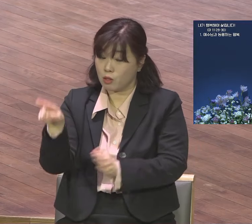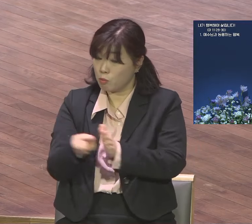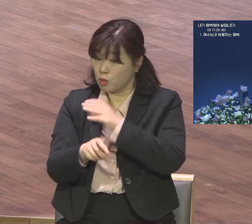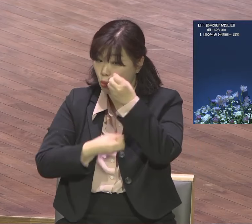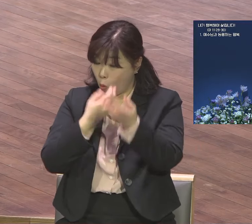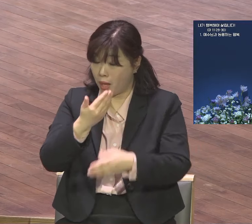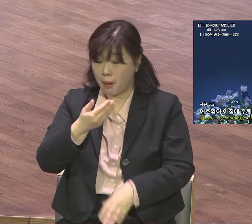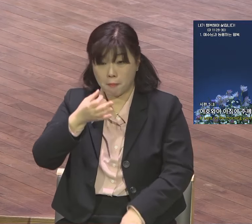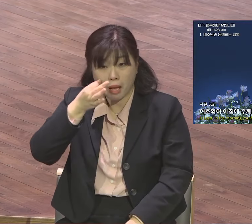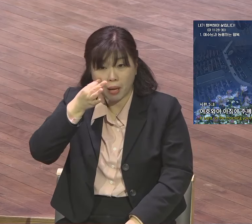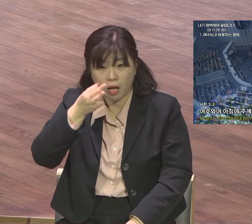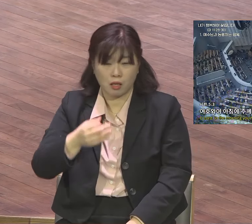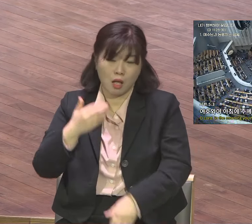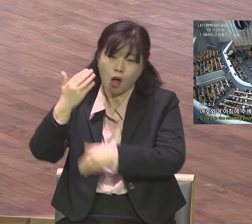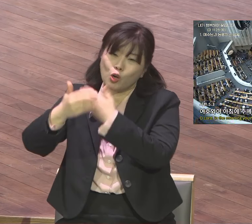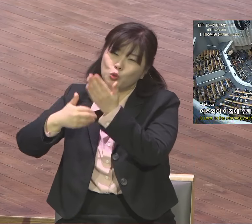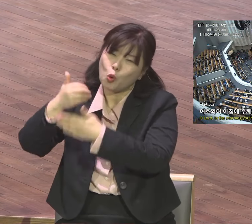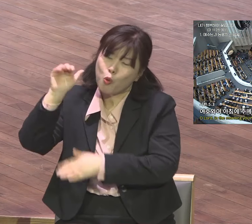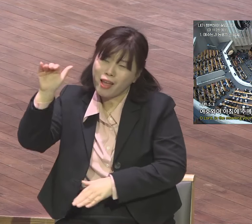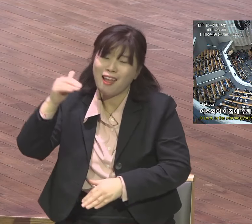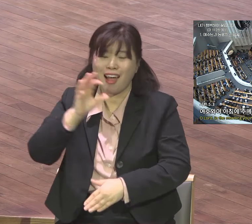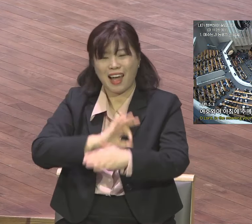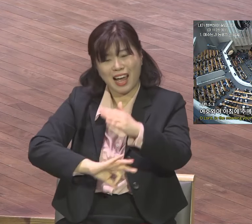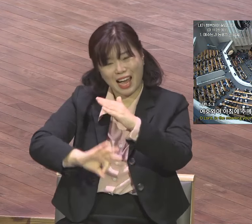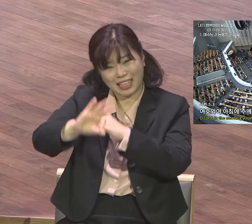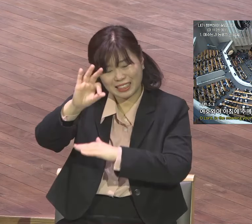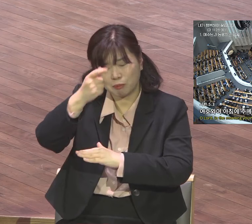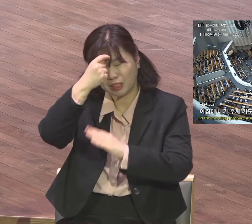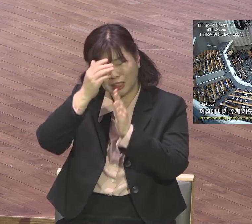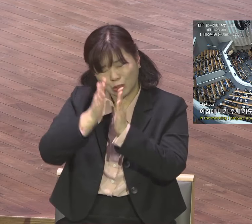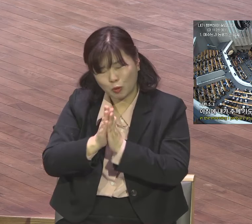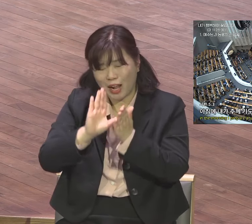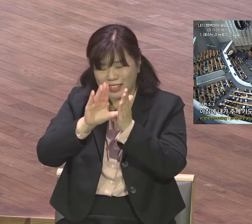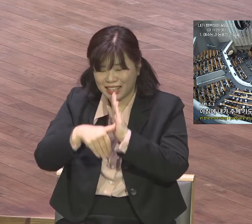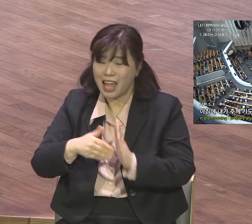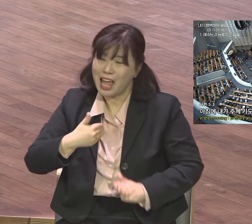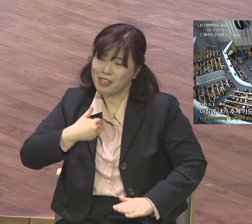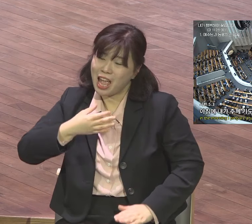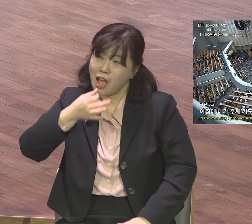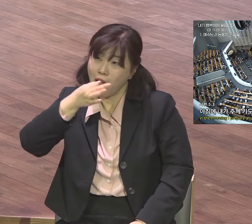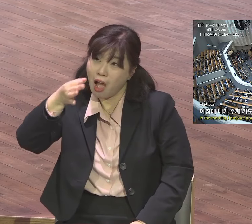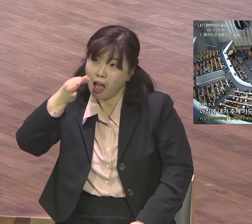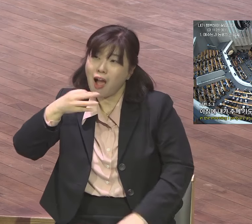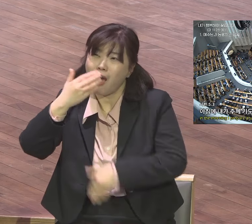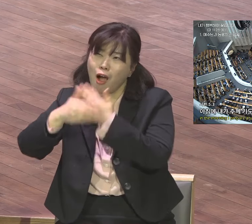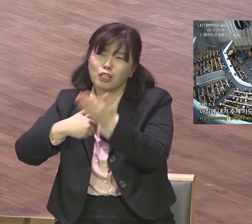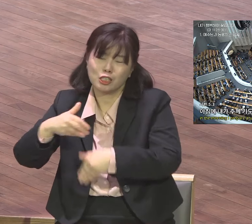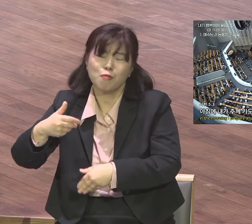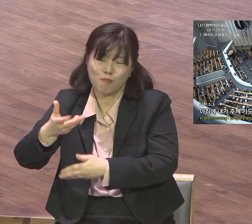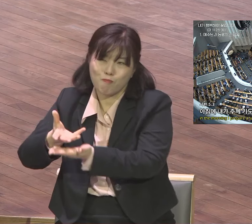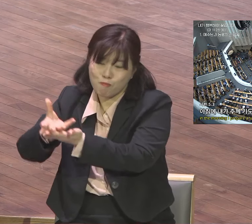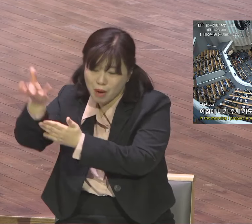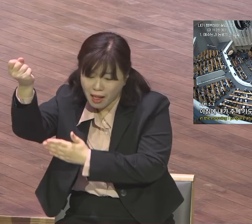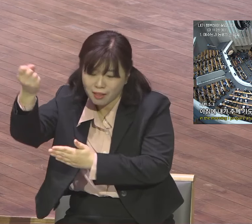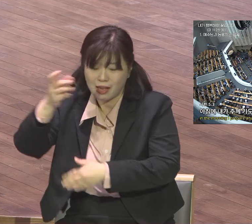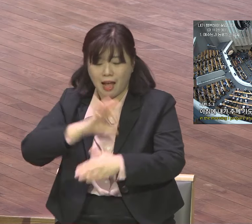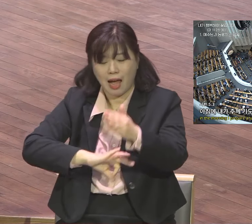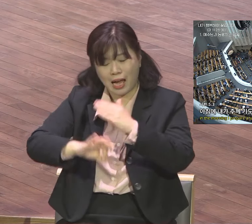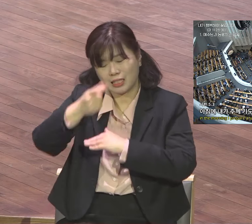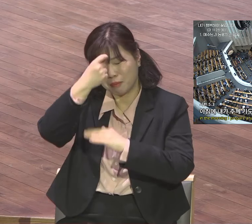고백합니다. 여호와여, 아침에 주께서 나의 소리를 들으시니 아침에 내가 주께 기도하고